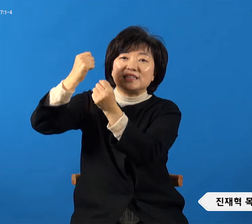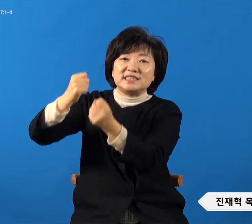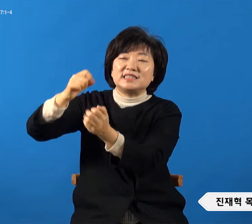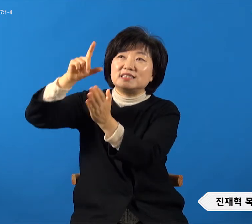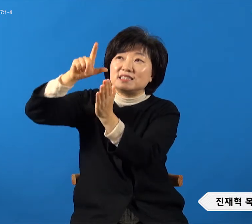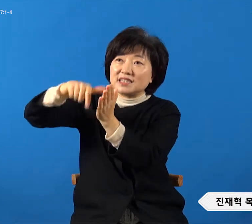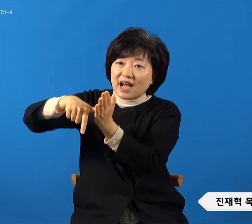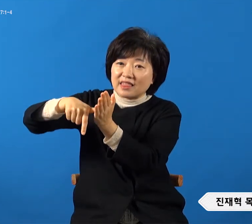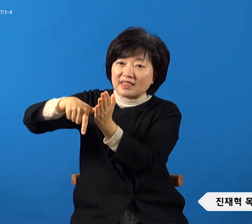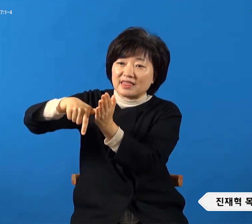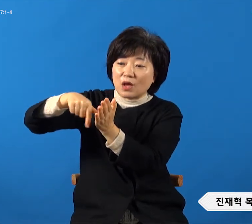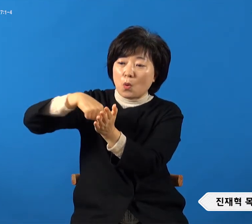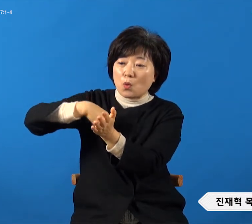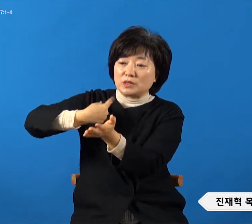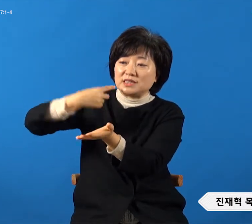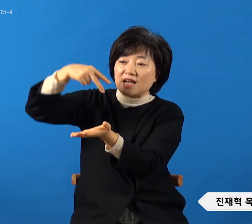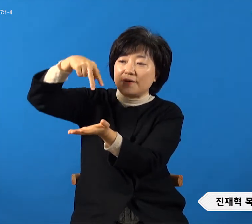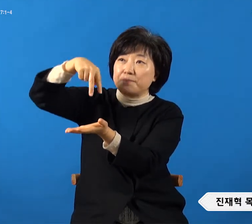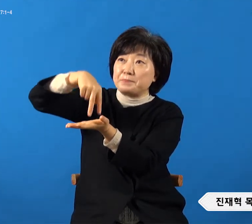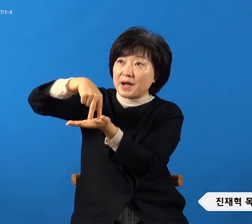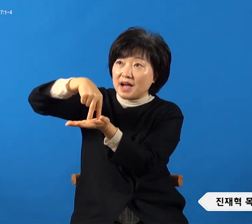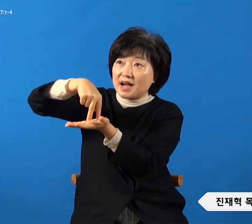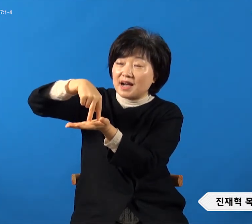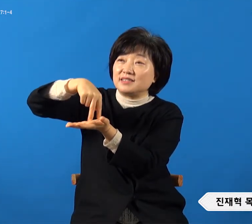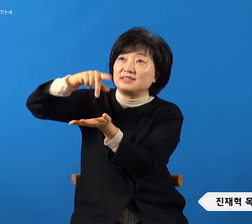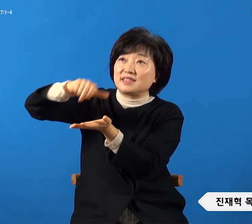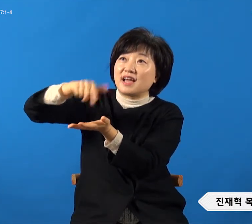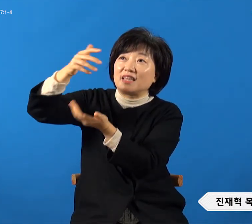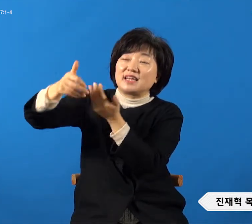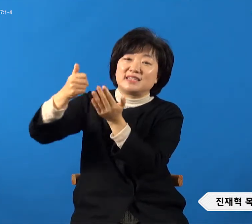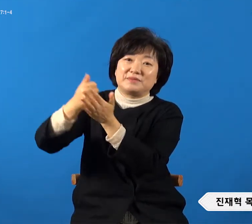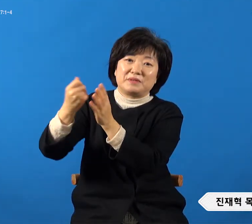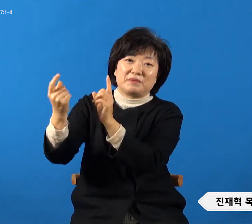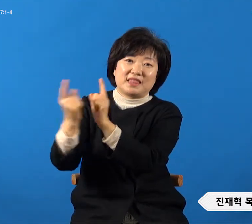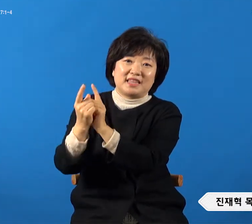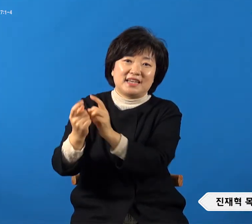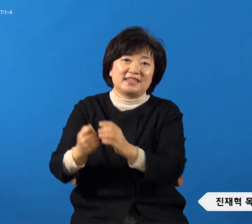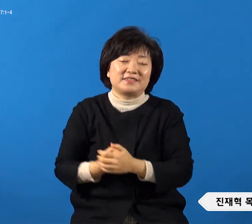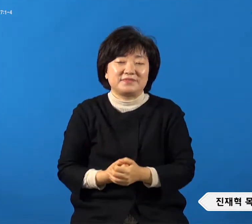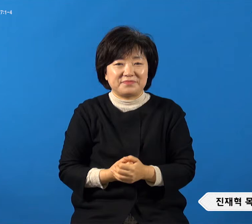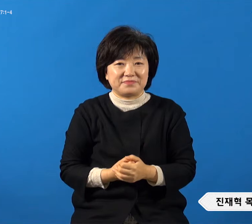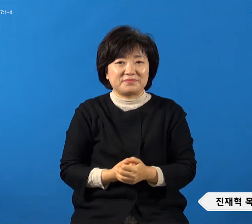그 시간에 홀로 서는 그곳에서 우리는 하나님을 만납니다.